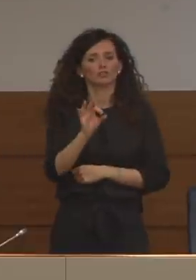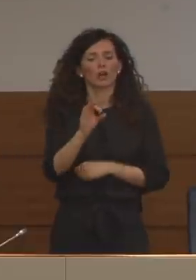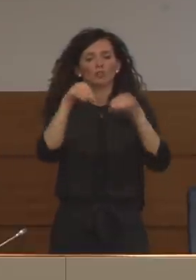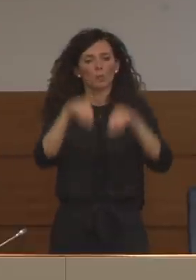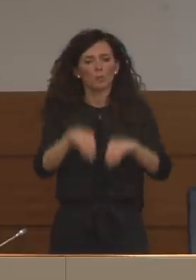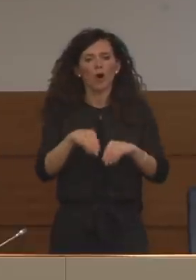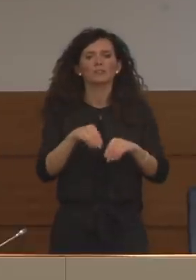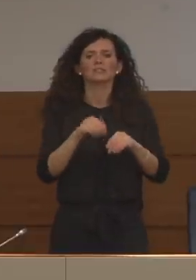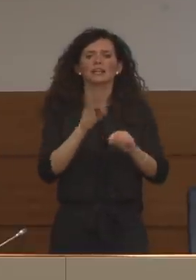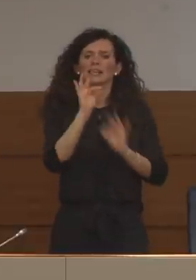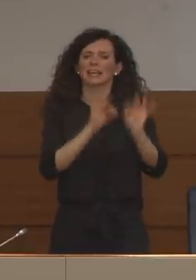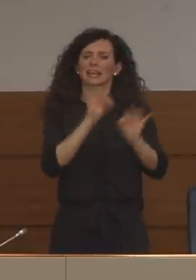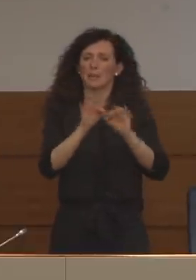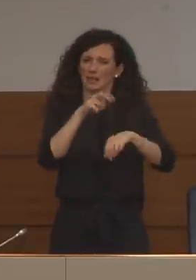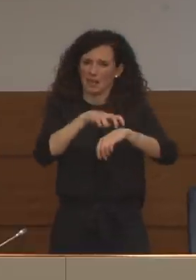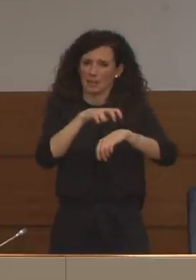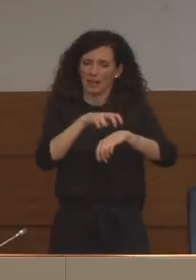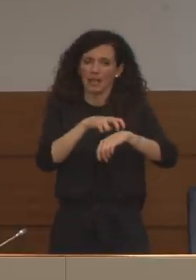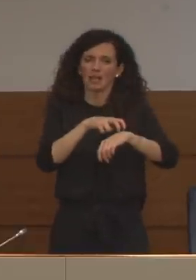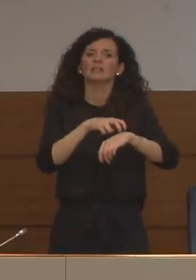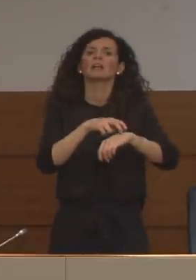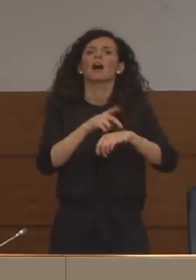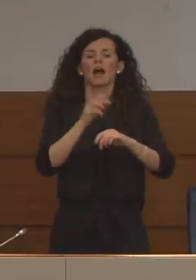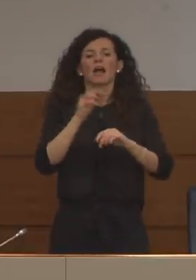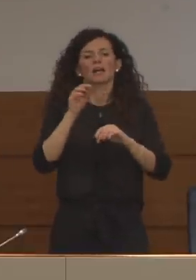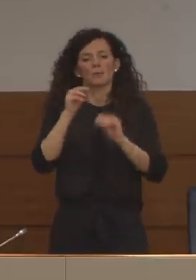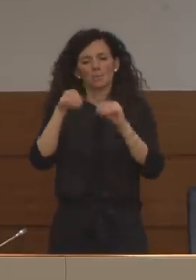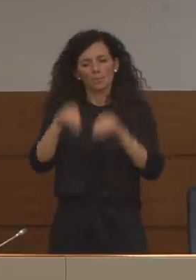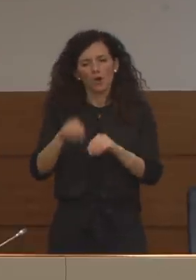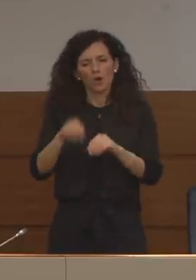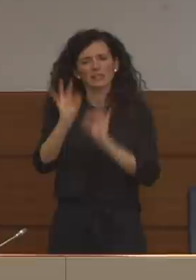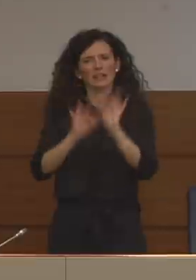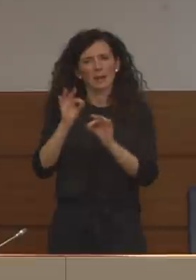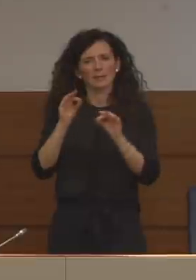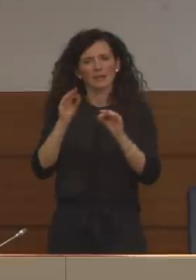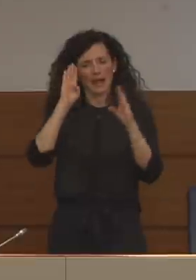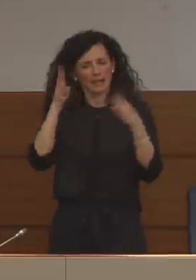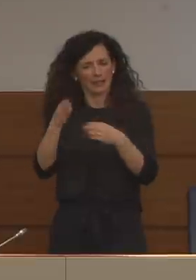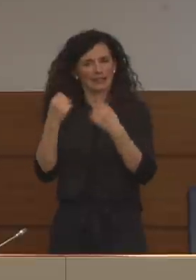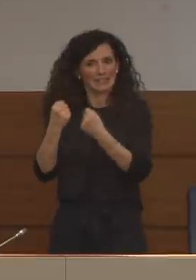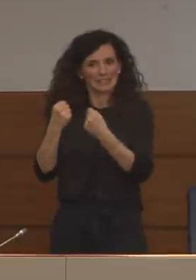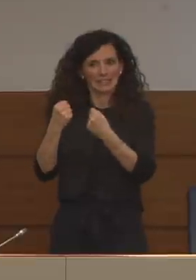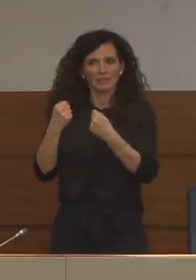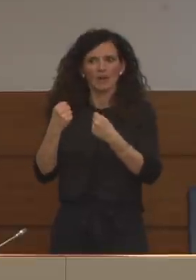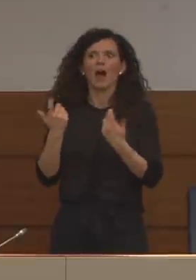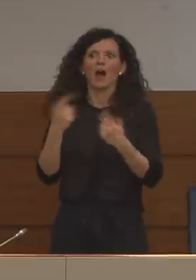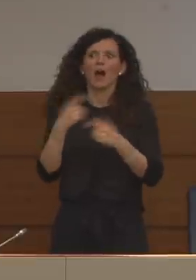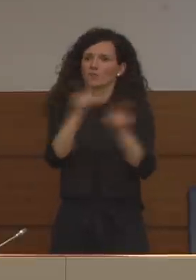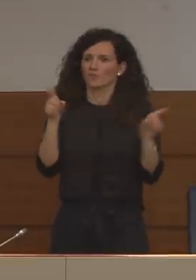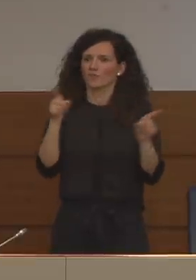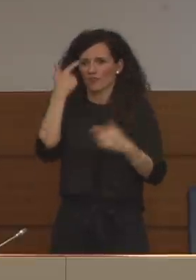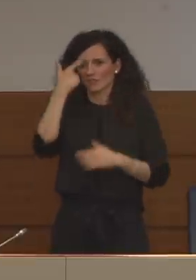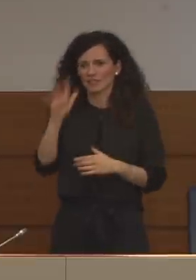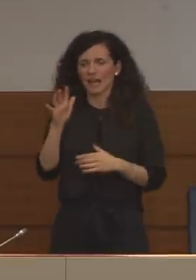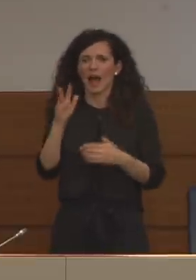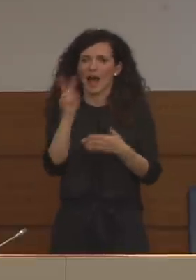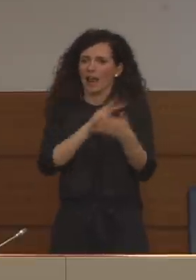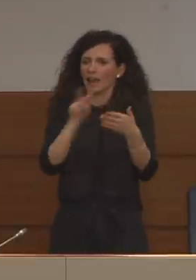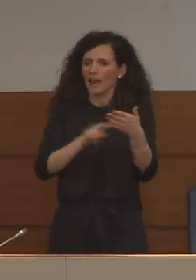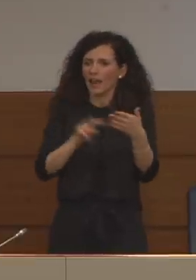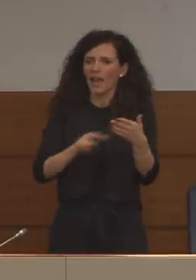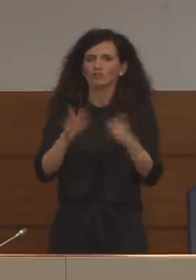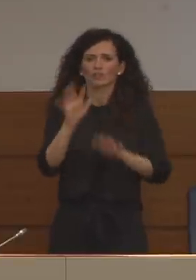del 50 per cento di posti di terapia intensiva leggete anche voi vedete anche voi che ci sono continue